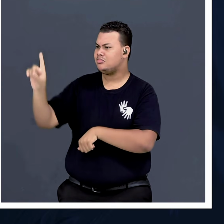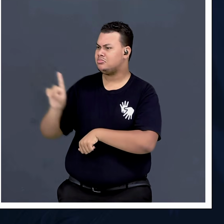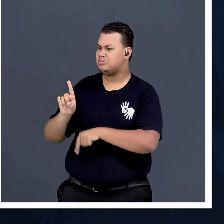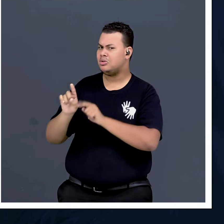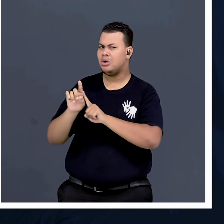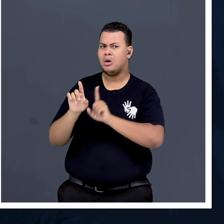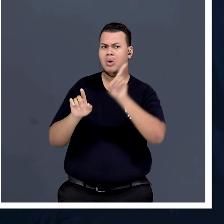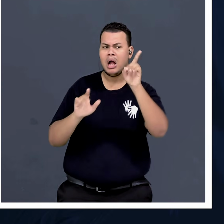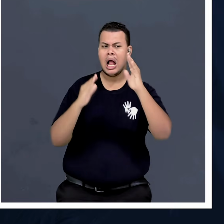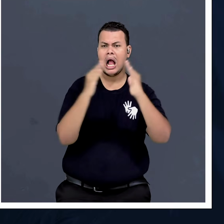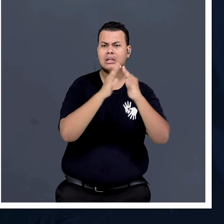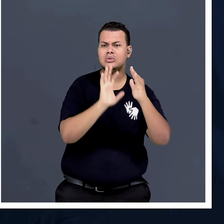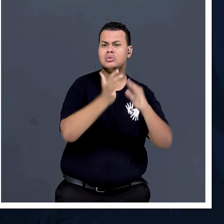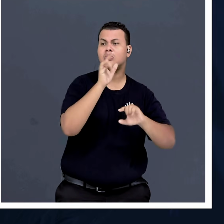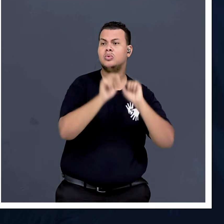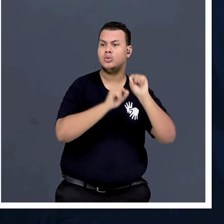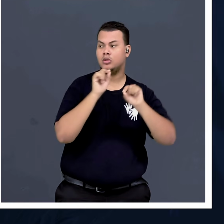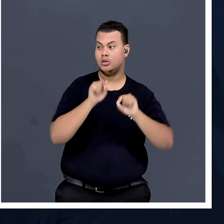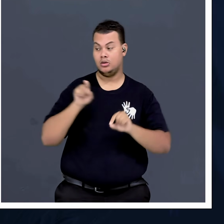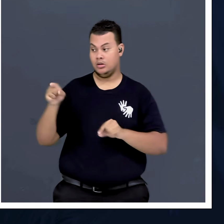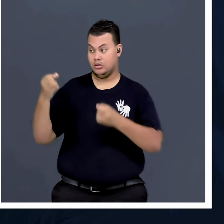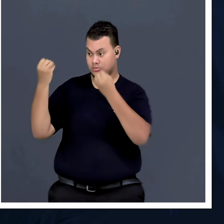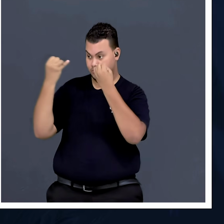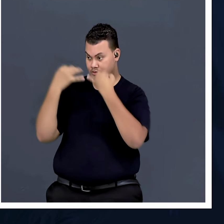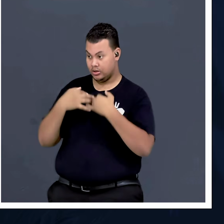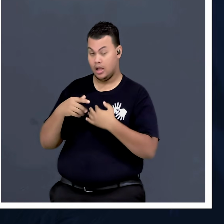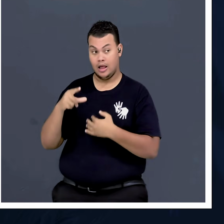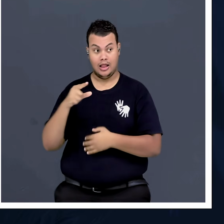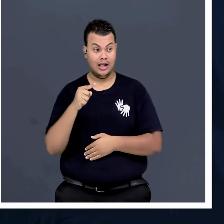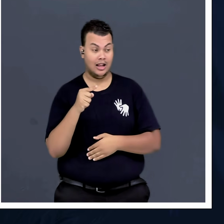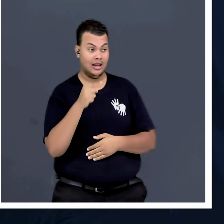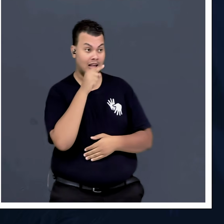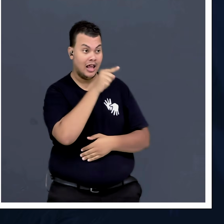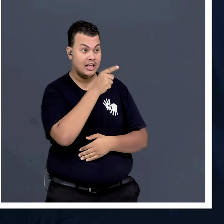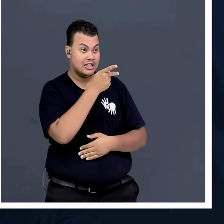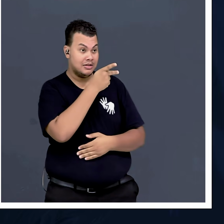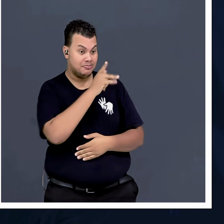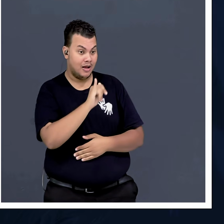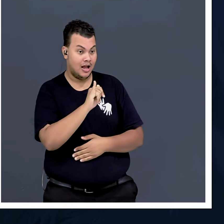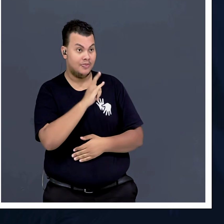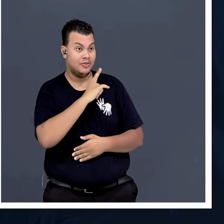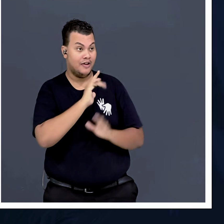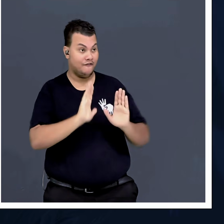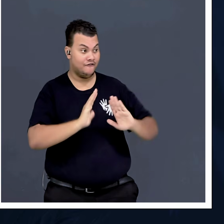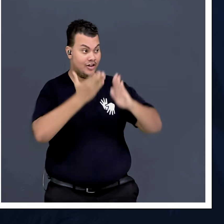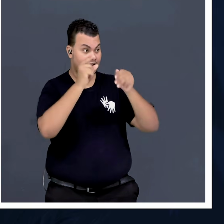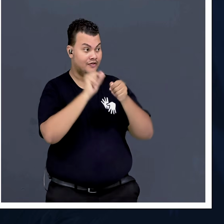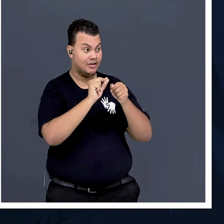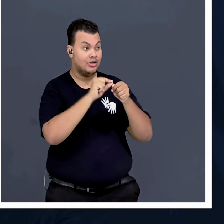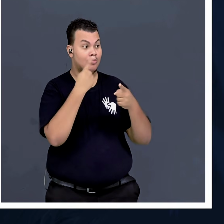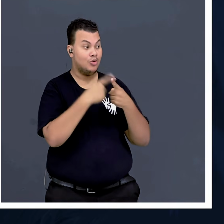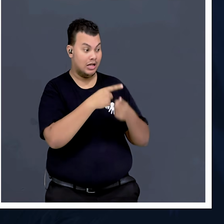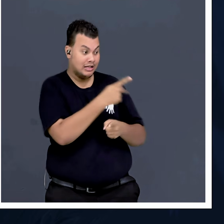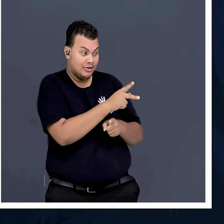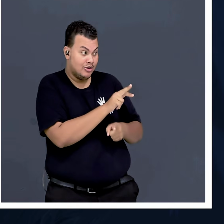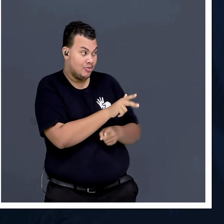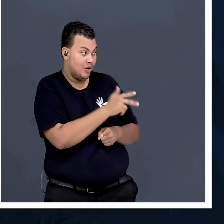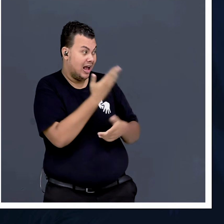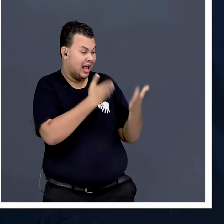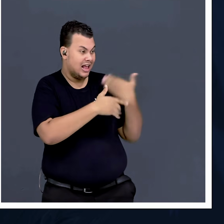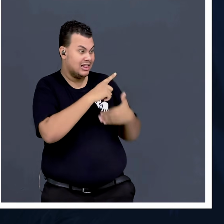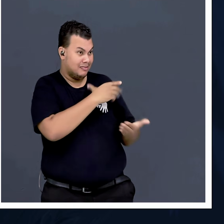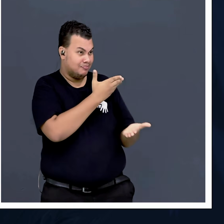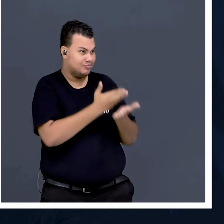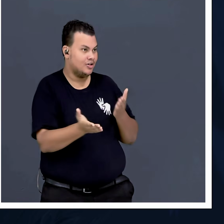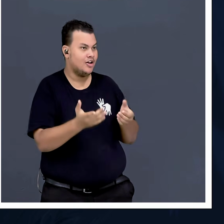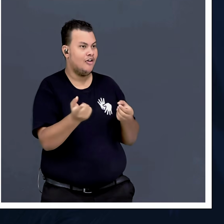está acontecendo? O servo explica então a situação. Seu pai fez uma festa porque o seu irmão, que estava